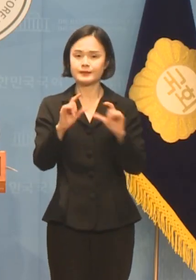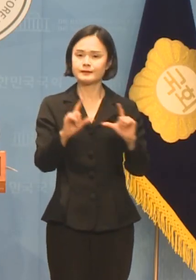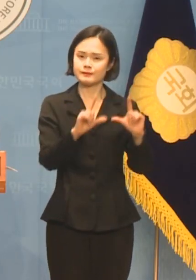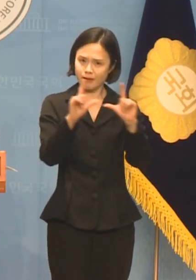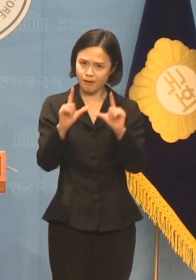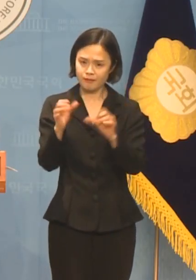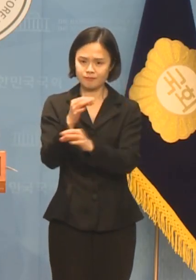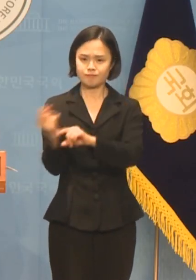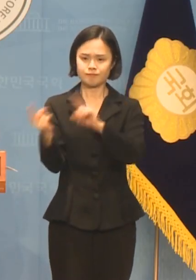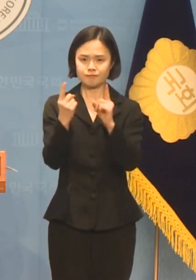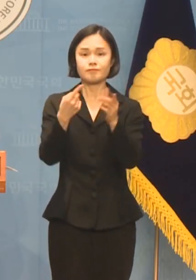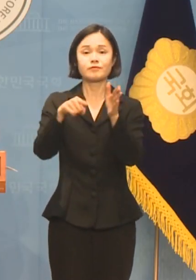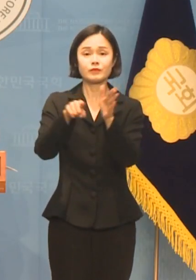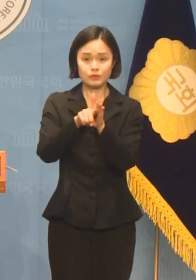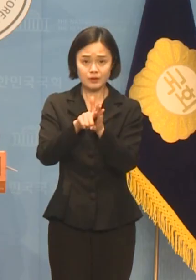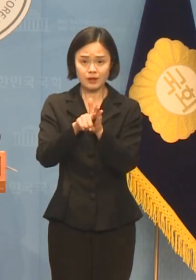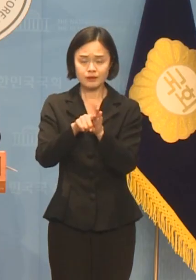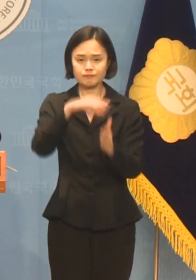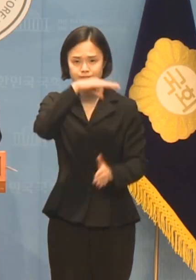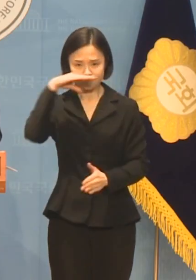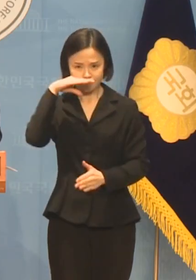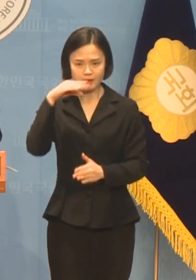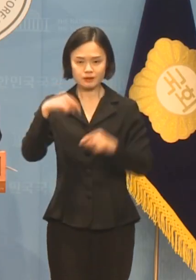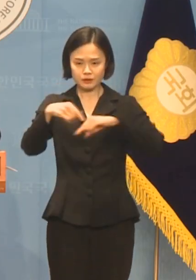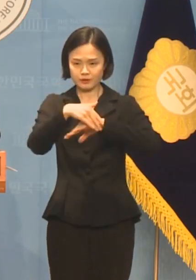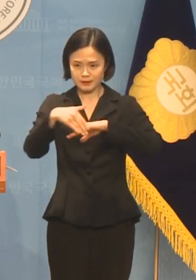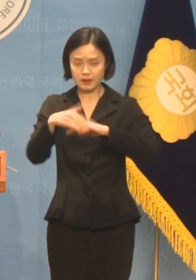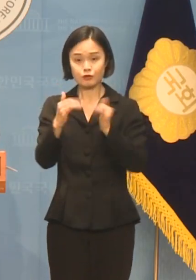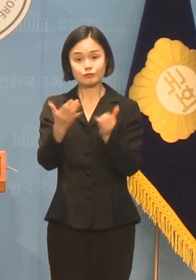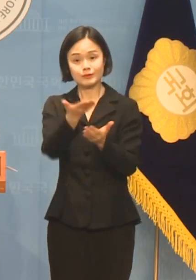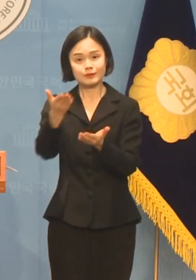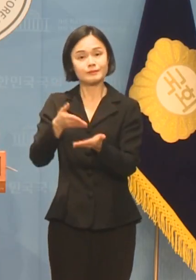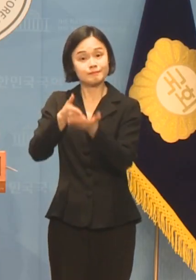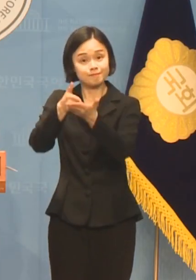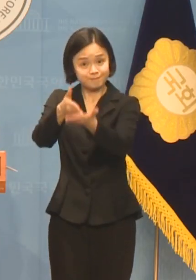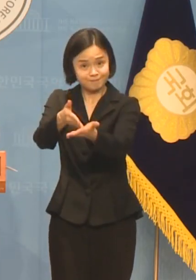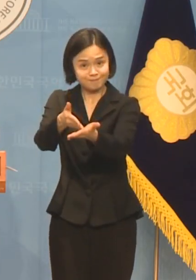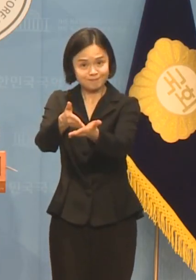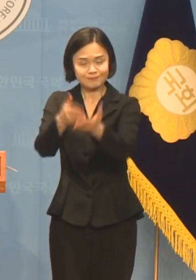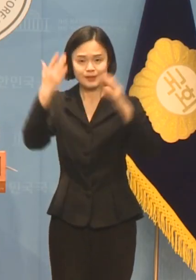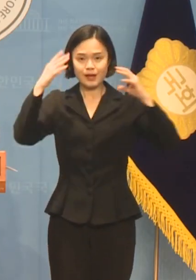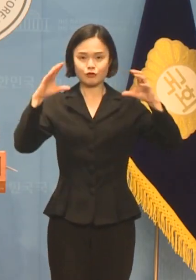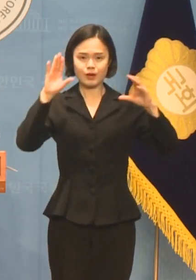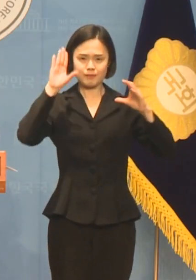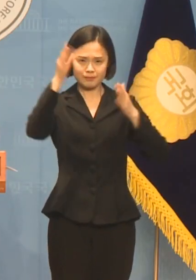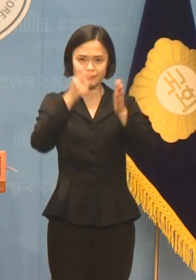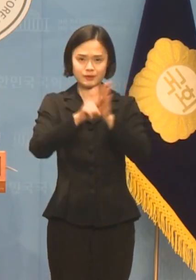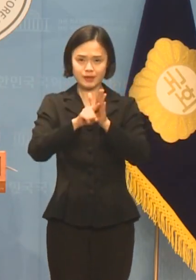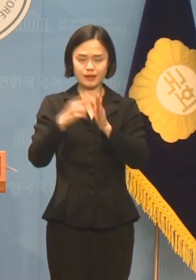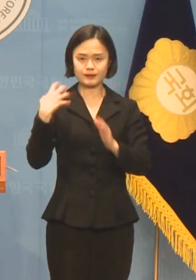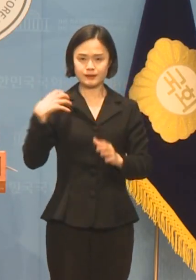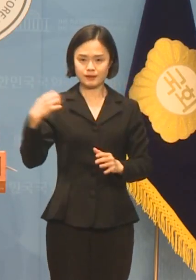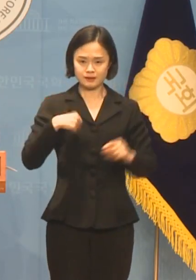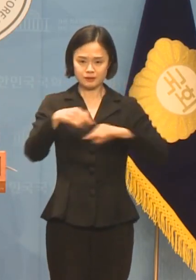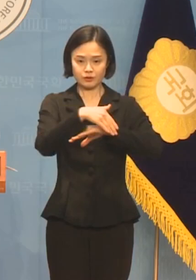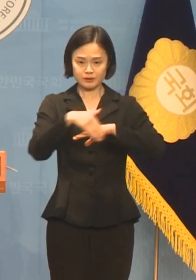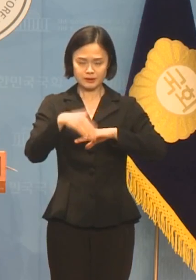방향을 국민께 제시하며 대한민국의 미래를 위한 책임 있는 정치를